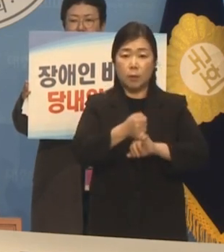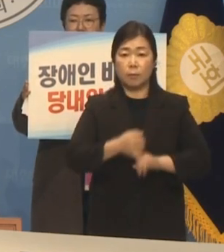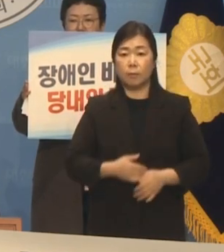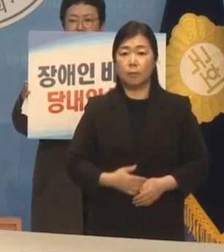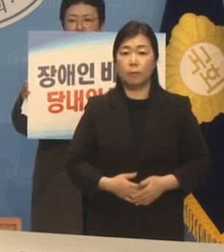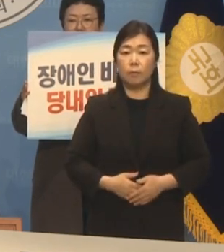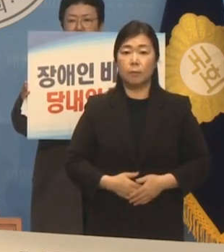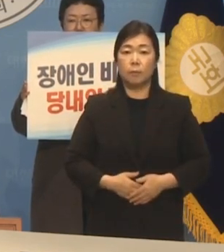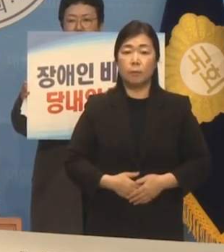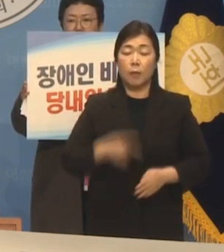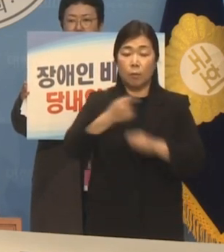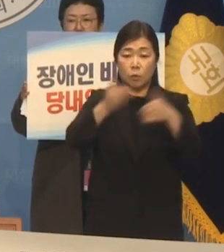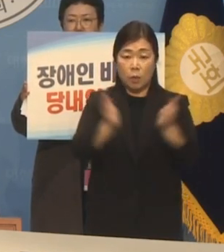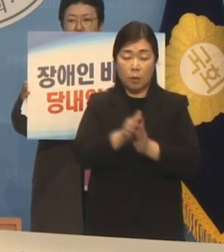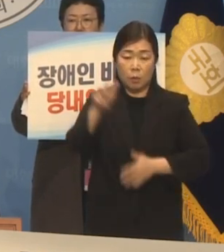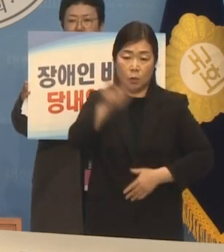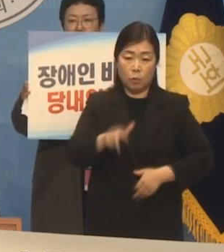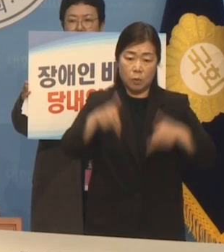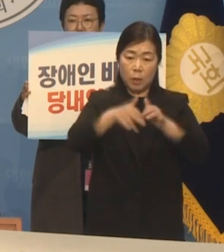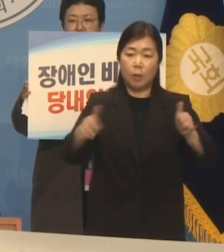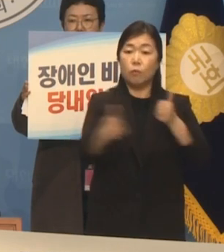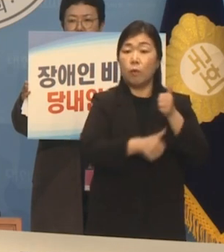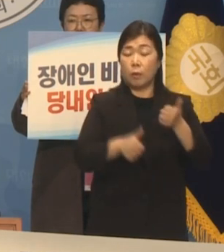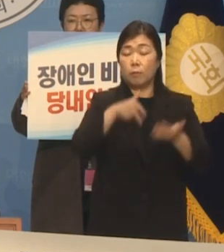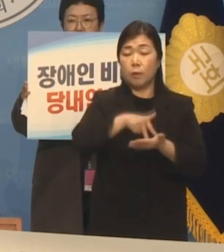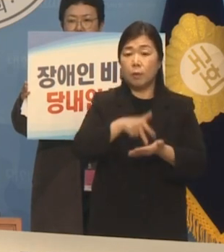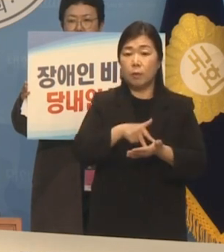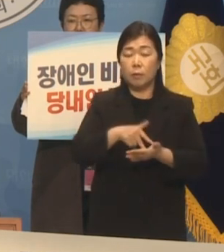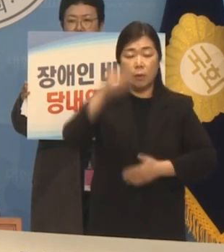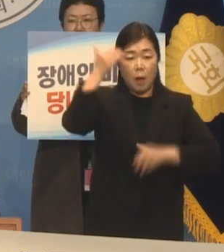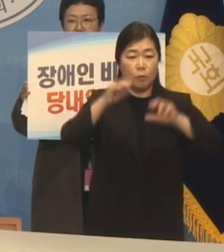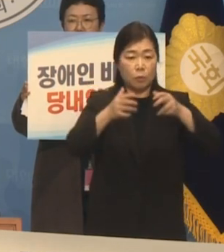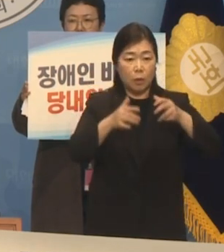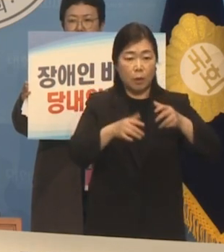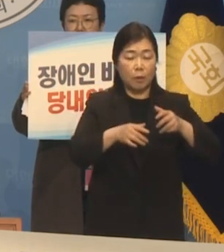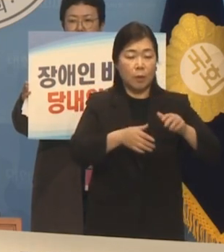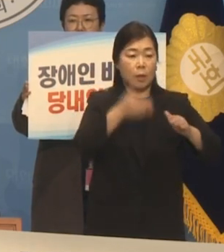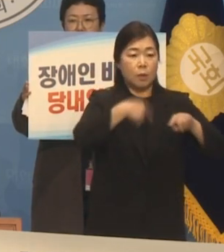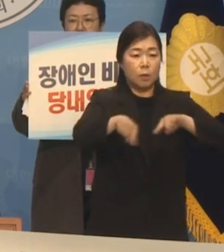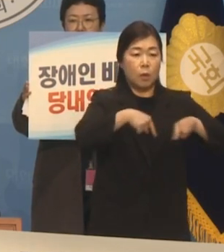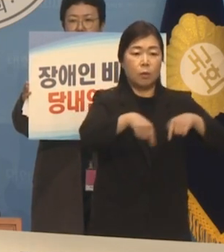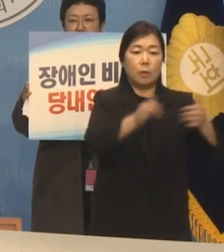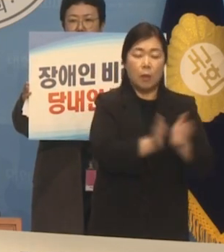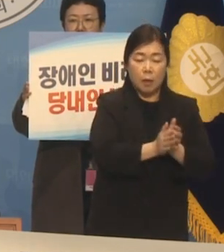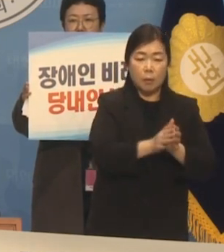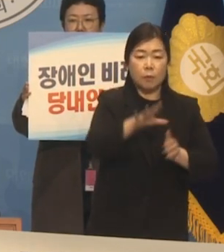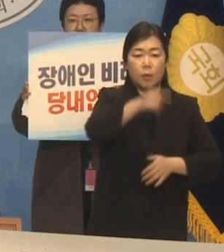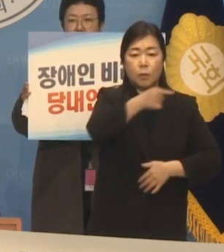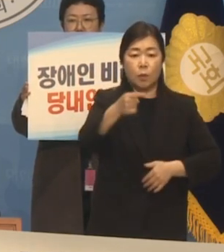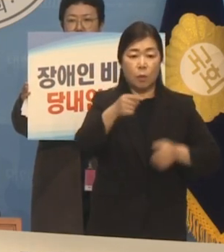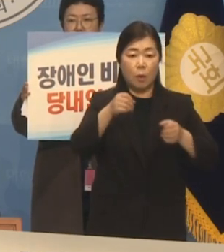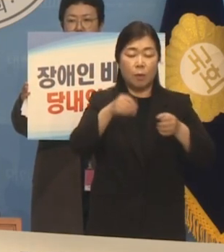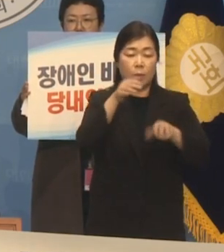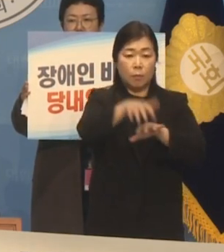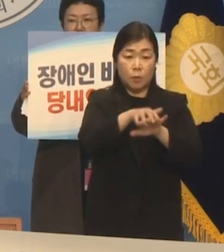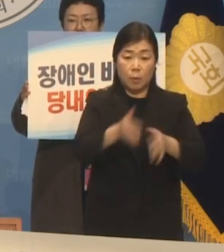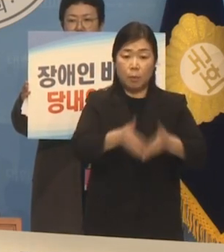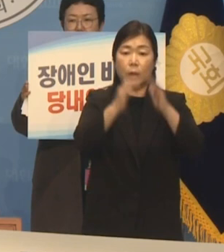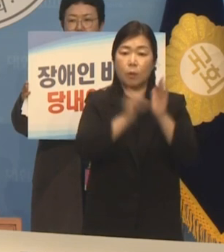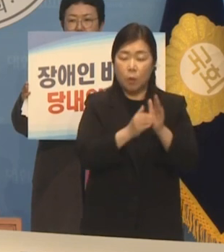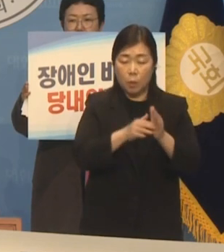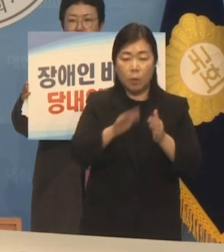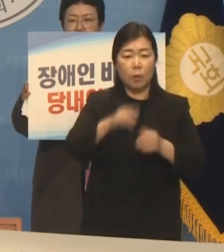더불어민주당 전국장애인 위원회는 대국당 초 탄생한 뒤 약